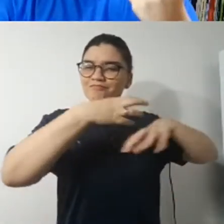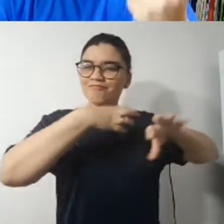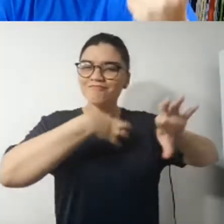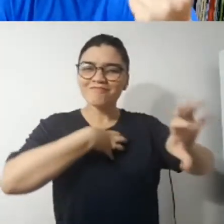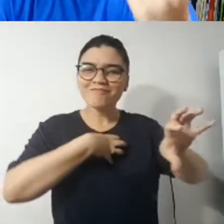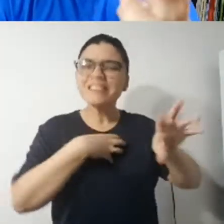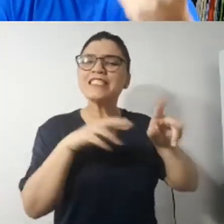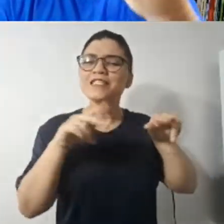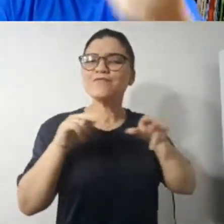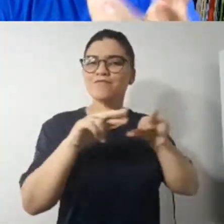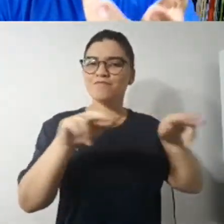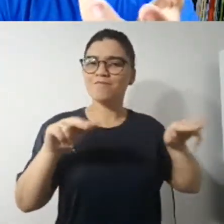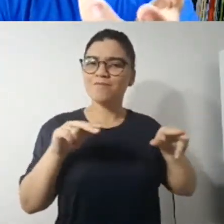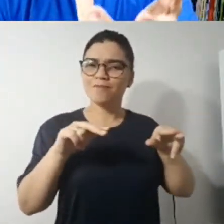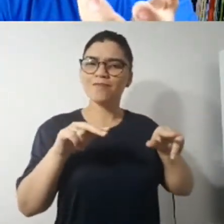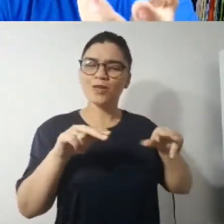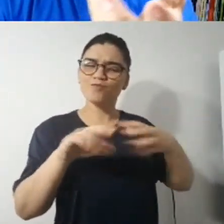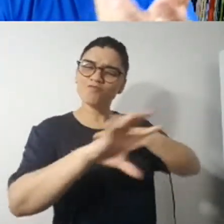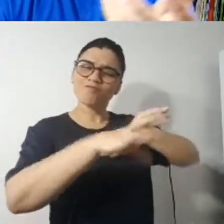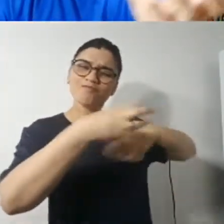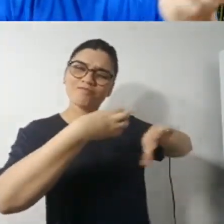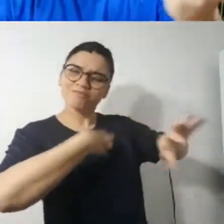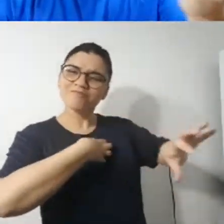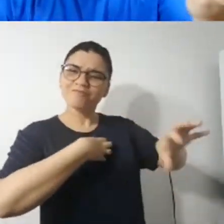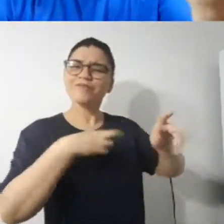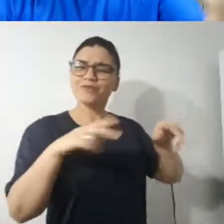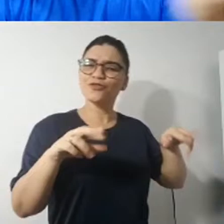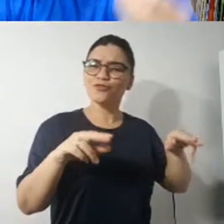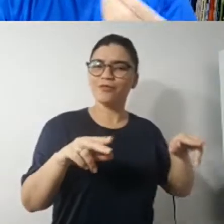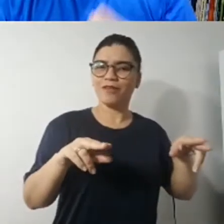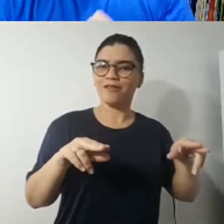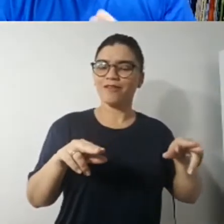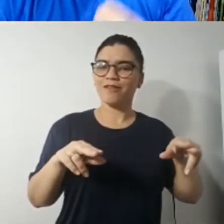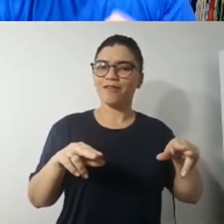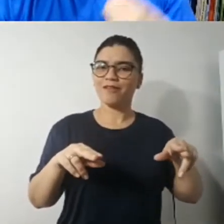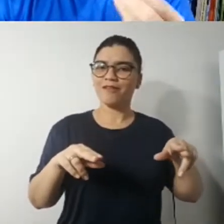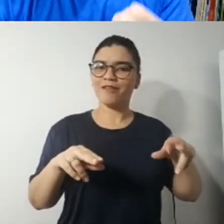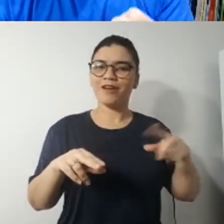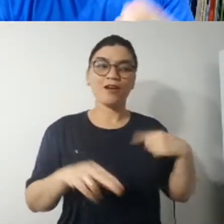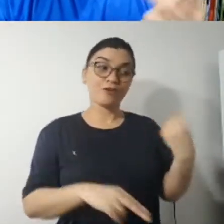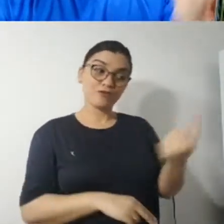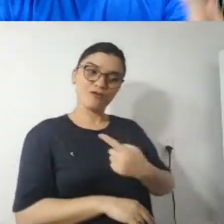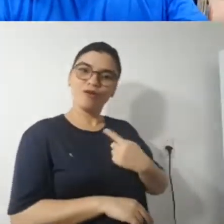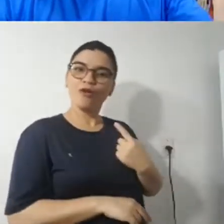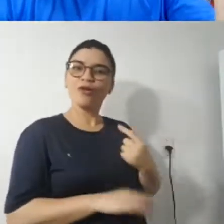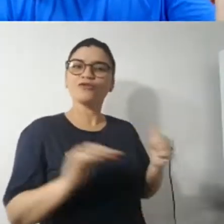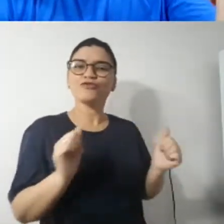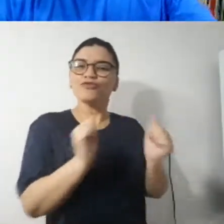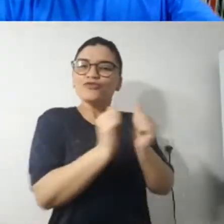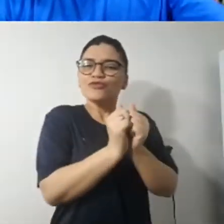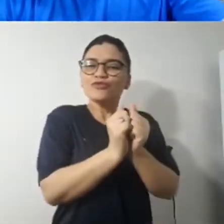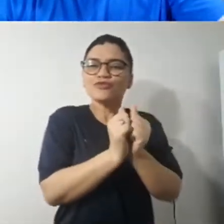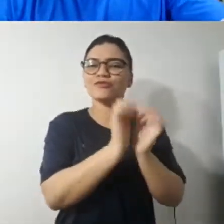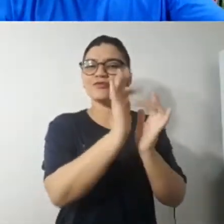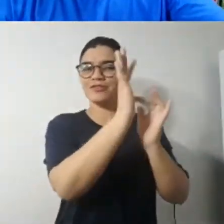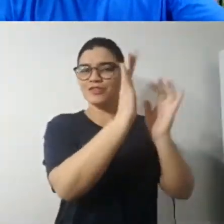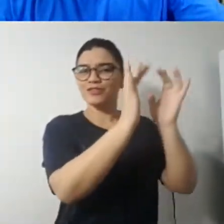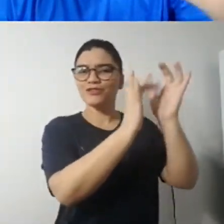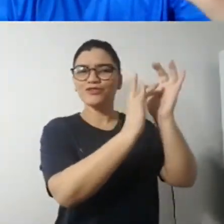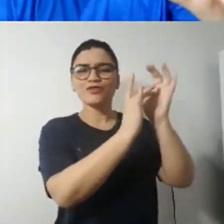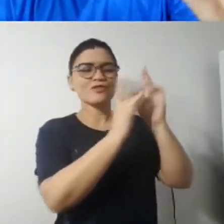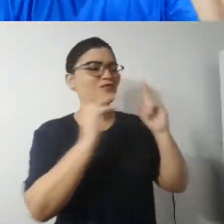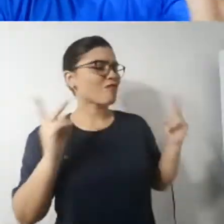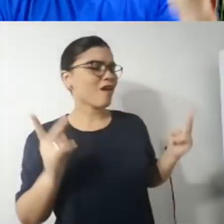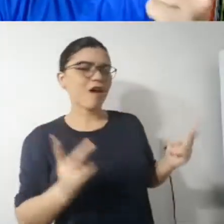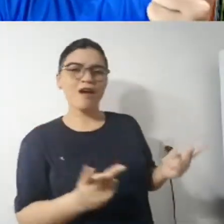eu sou o teu irmão em Cristo. Nós somos filhos do mesmo Pai, temos o mesmo valor para Deus. Eu não